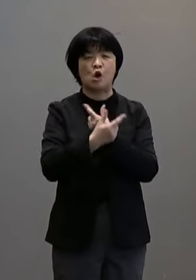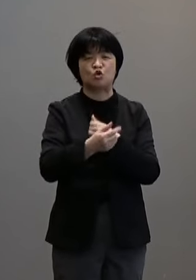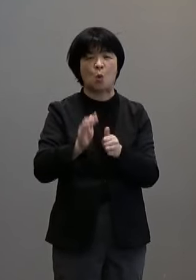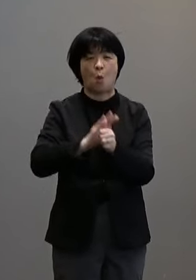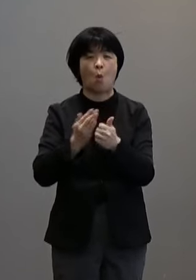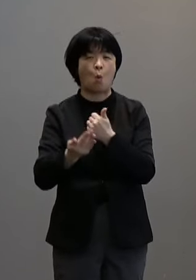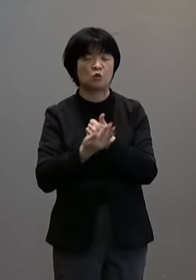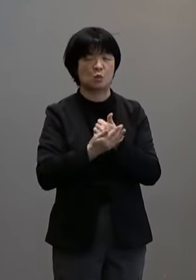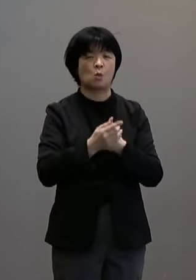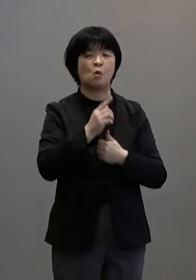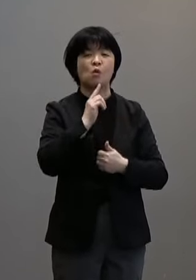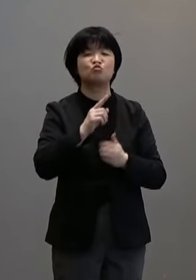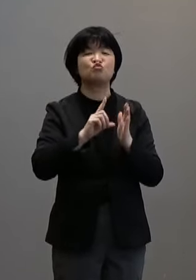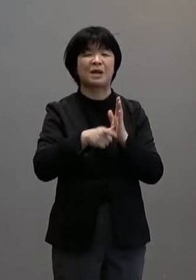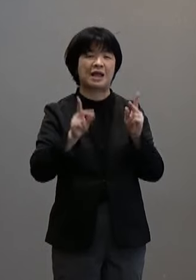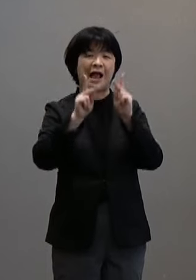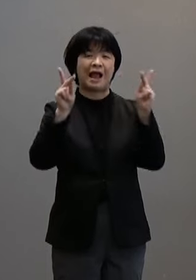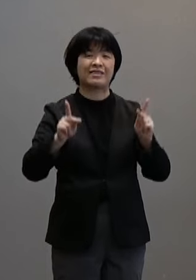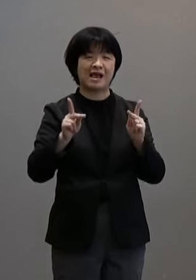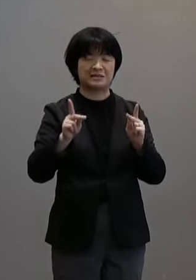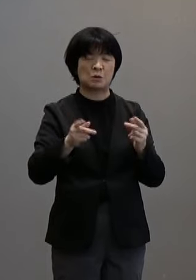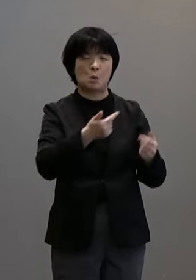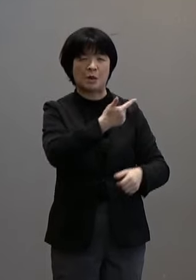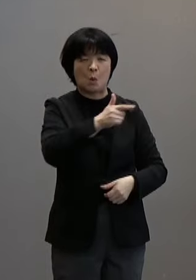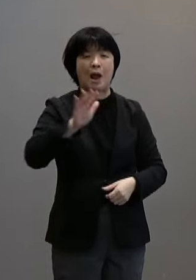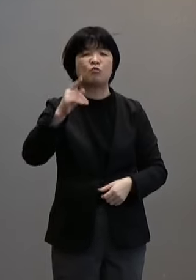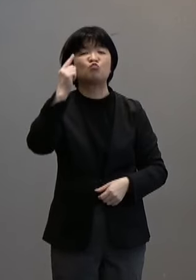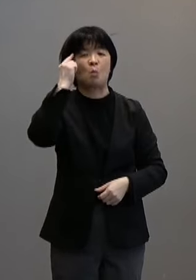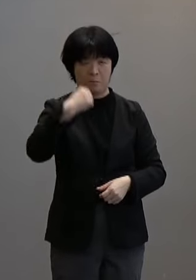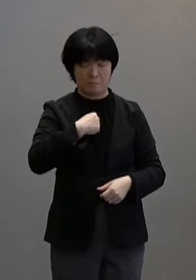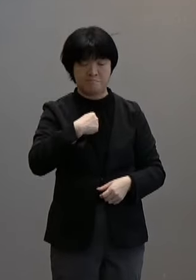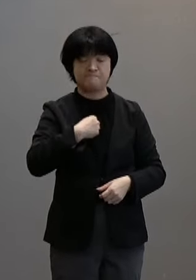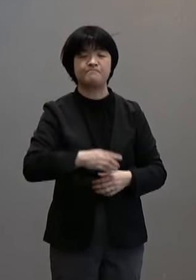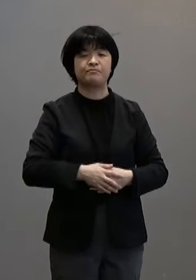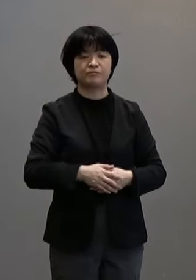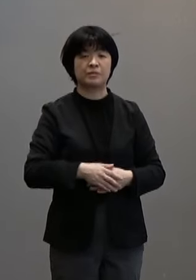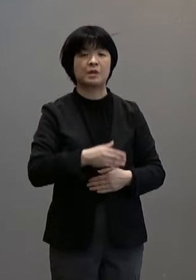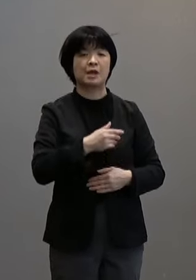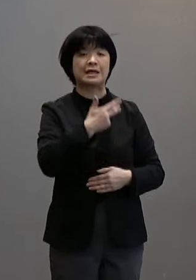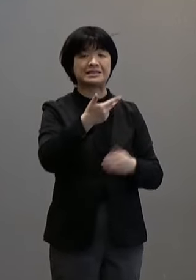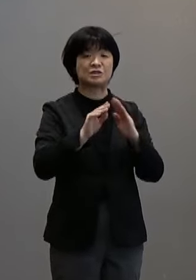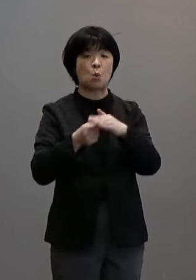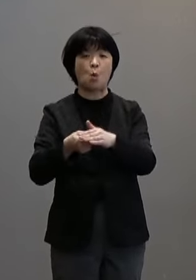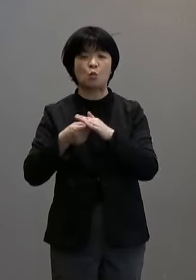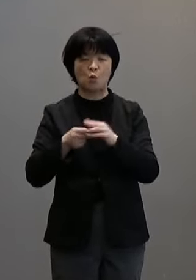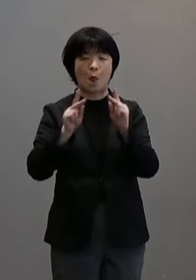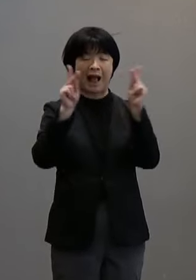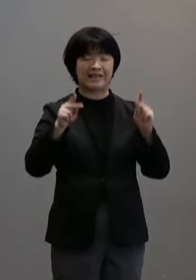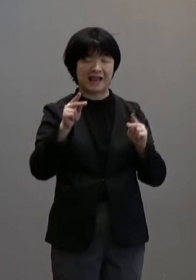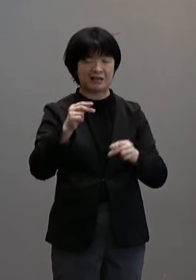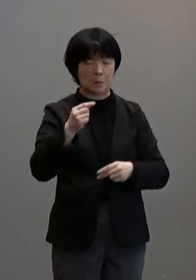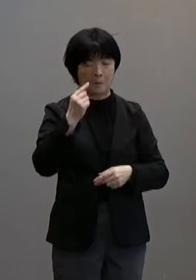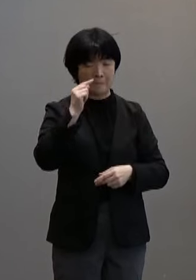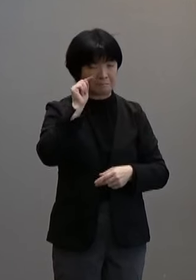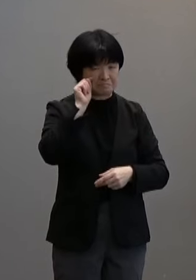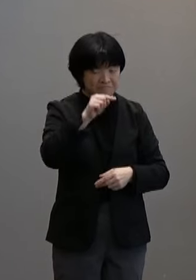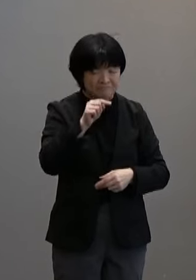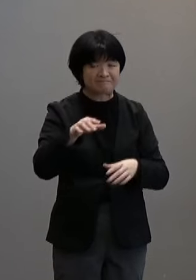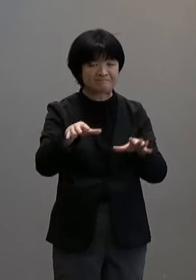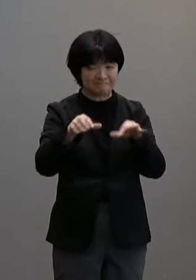様々だろうというふうに認識はしています。我々としては市町村の課題をですね、把握をして、例えば地域の防災リー